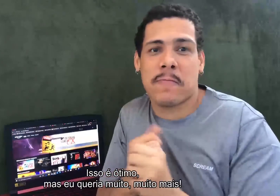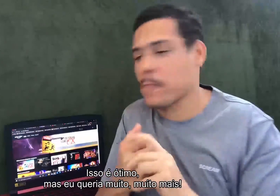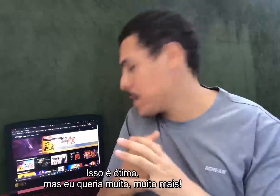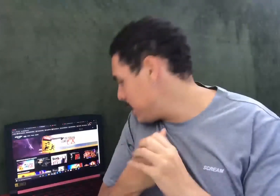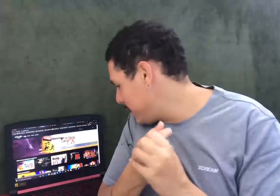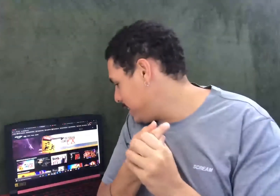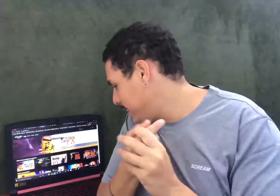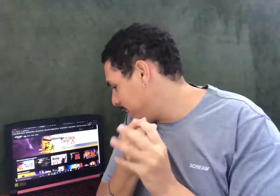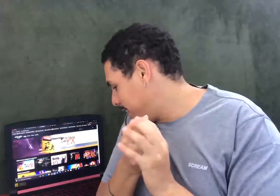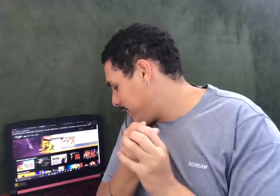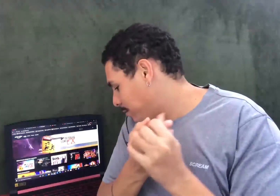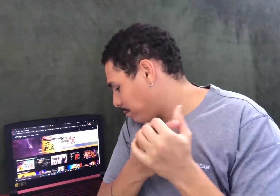mais.